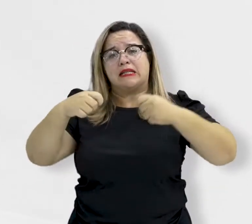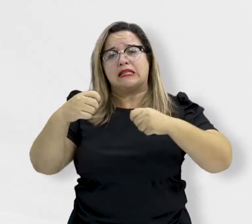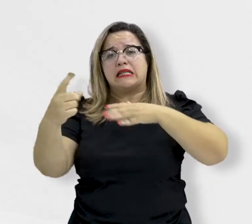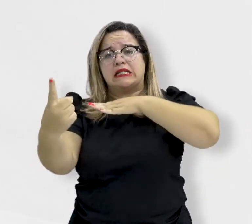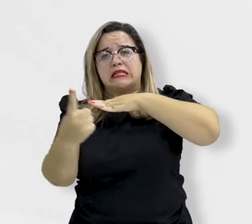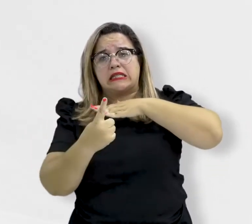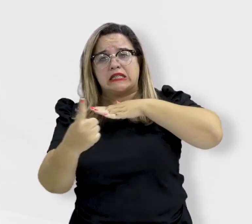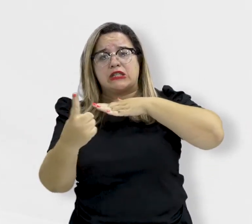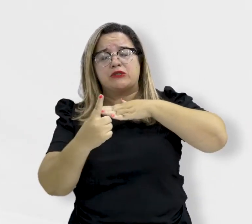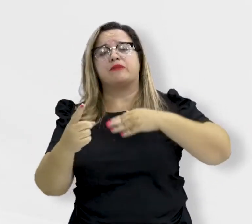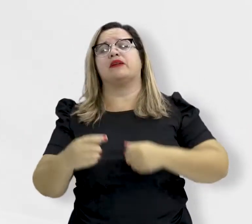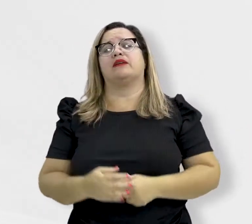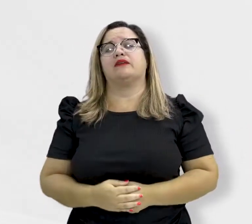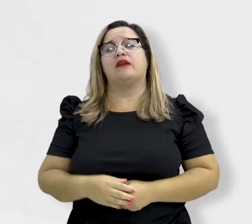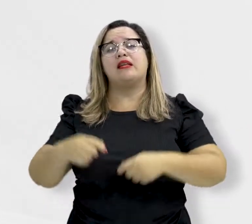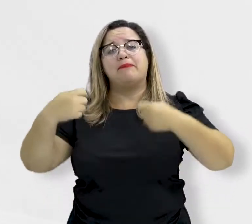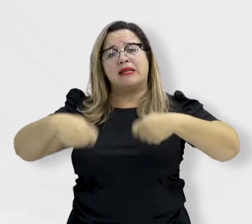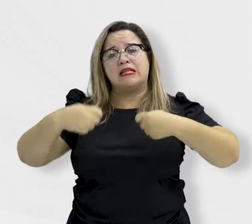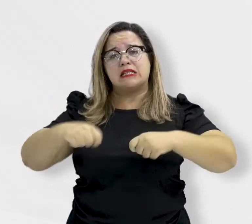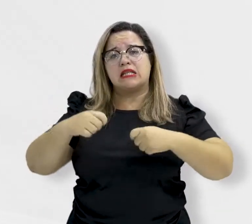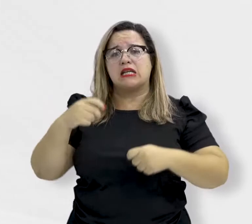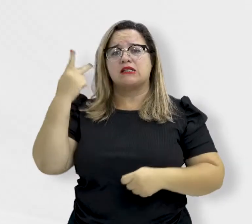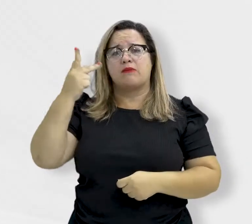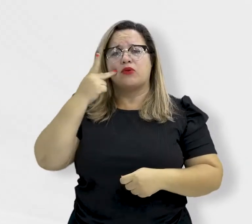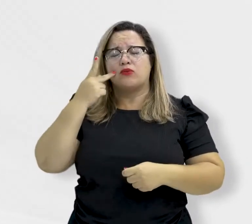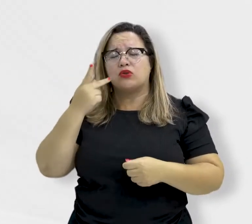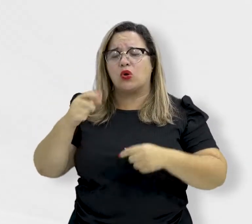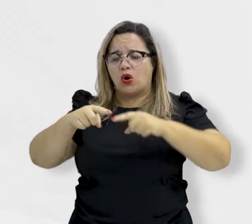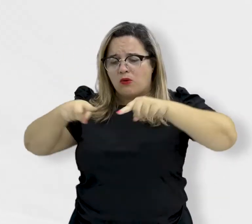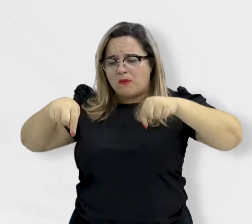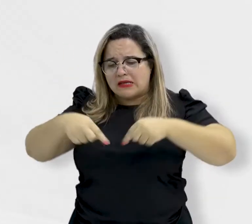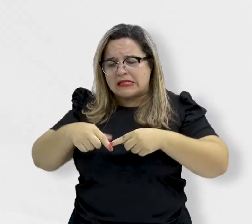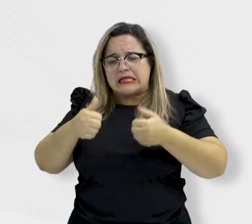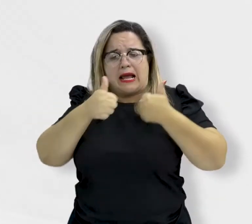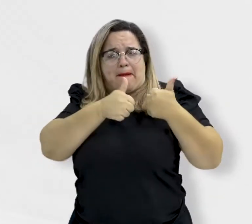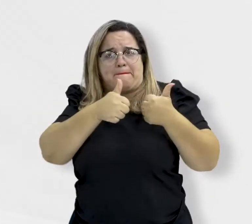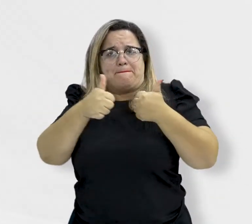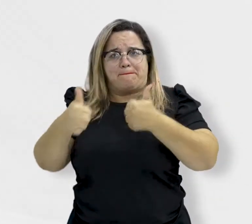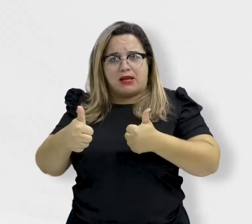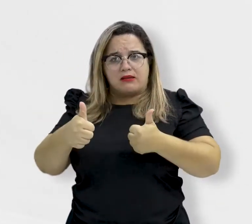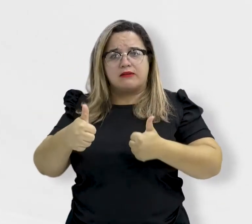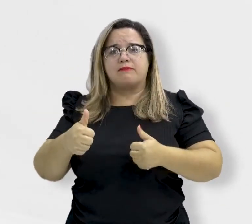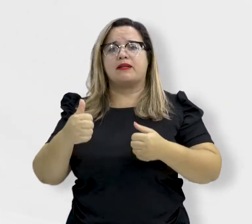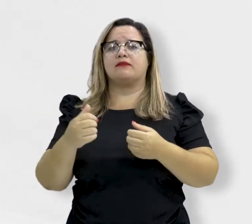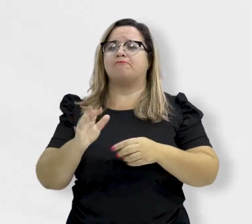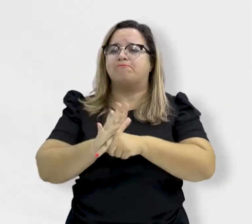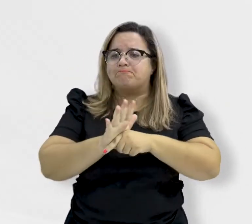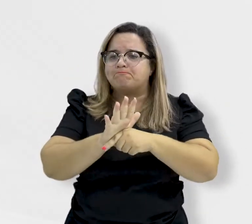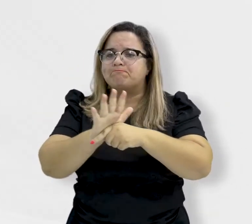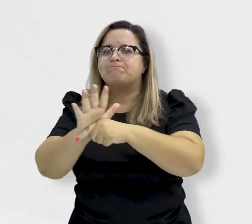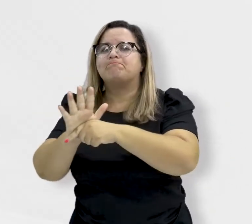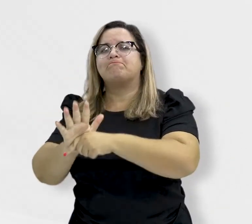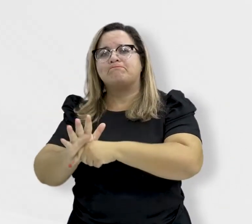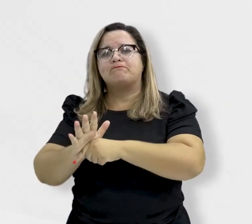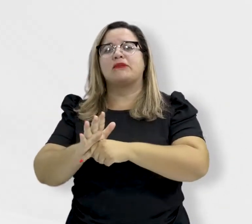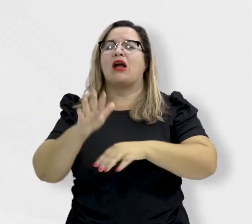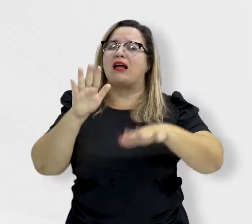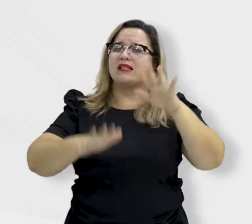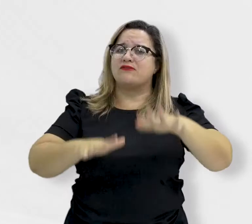os nossos promotores e colaboradores e pela distância da atual sede do fórum, o que dificulta o deslocamento entre a promotoria e